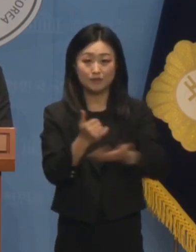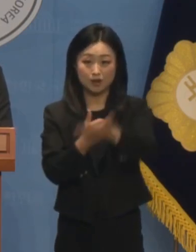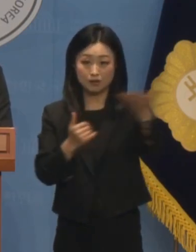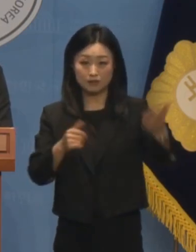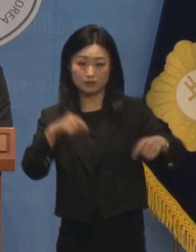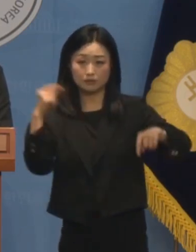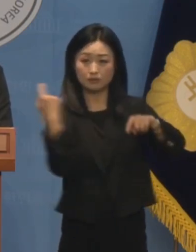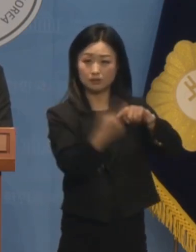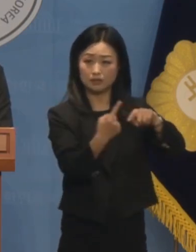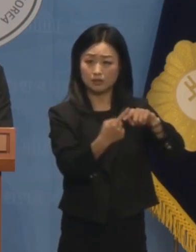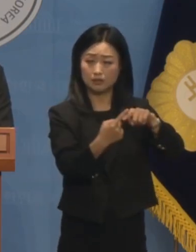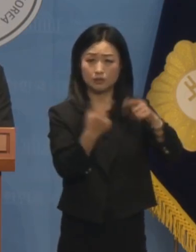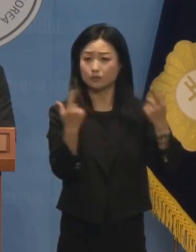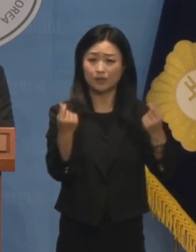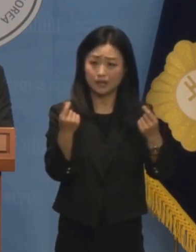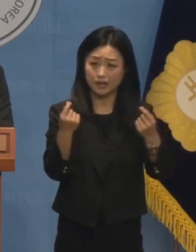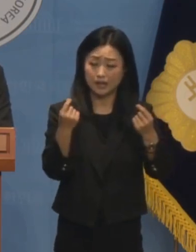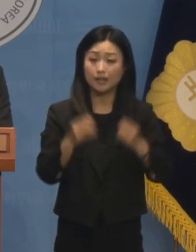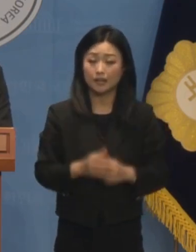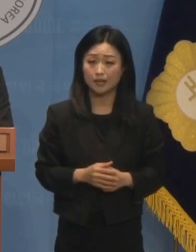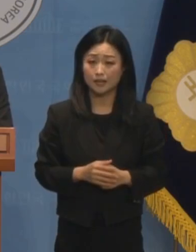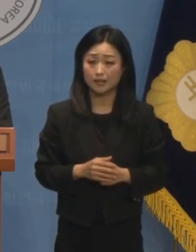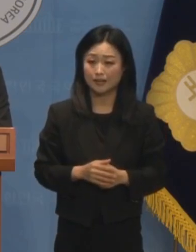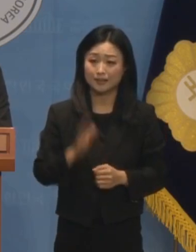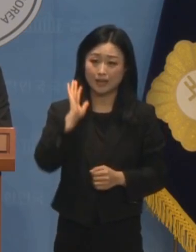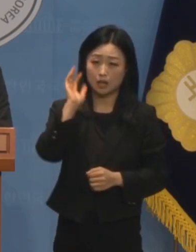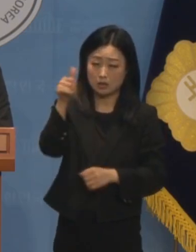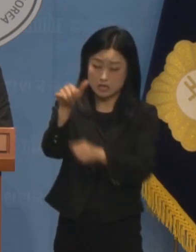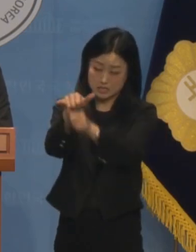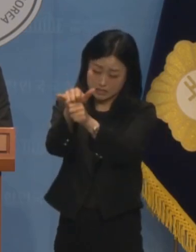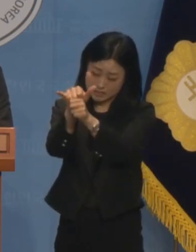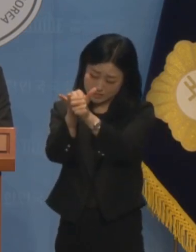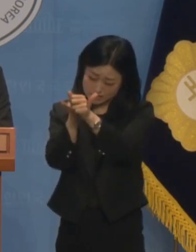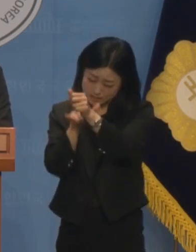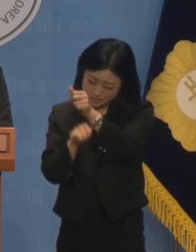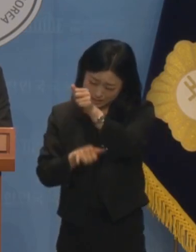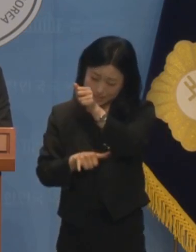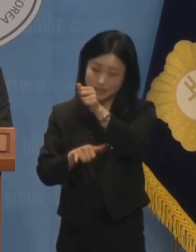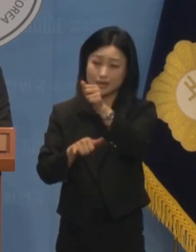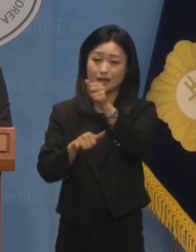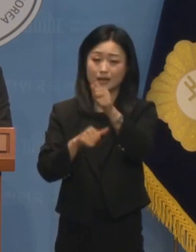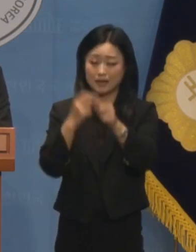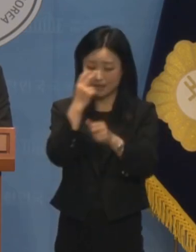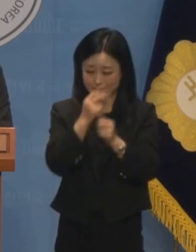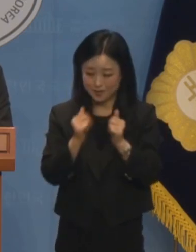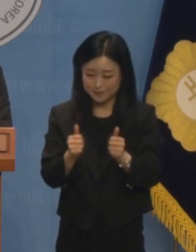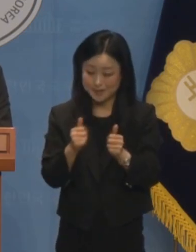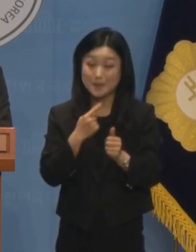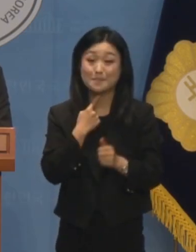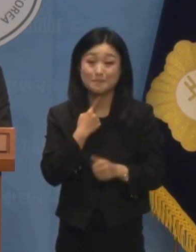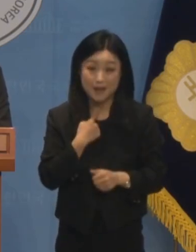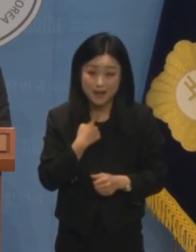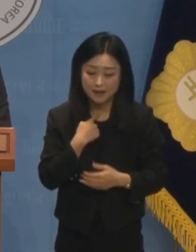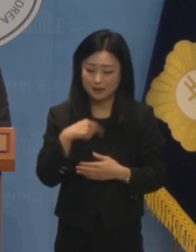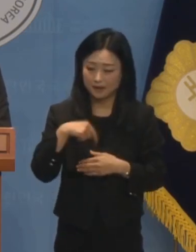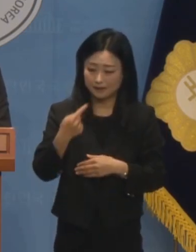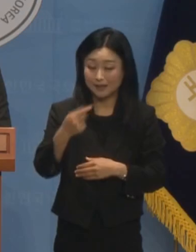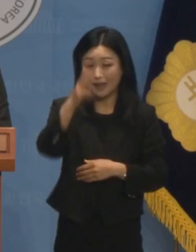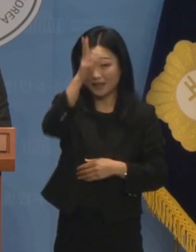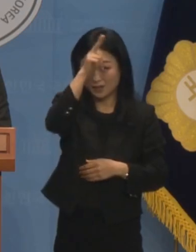사퇴하십시오. 권력의 충견으로 전락해 스스로 자멸한 검찰에 이어서 대한민국